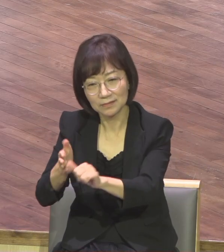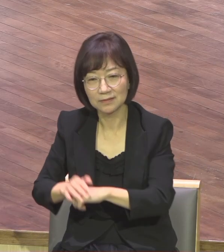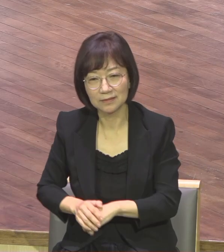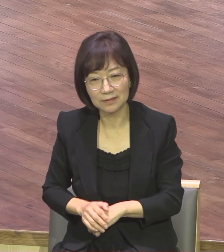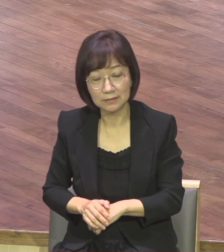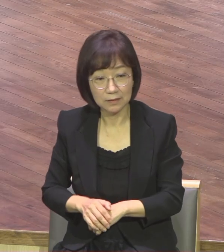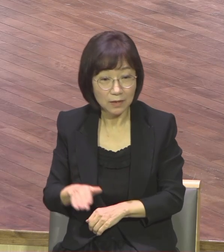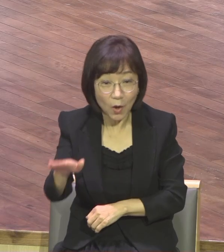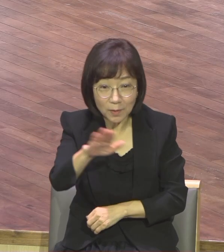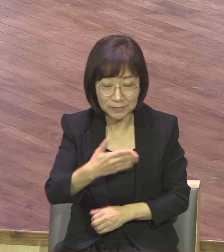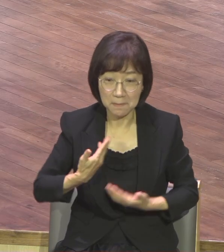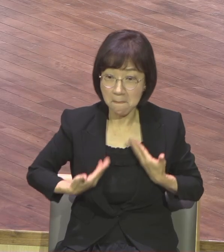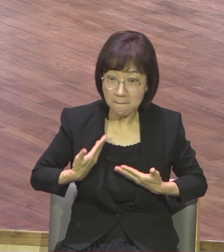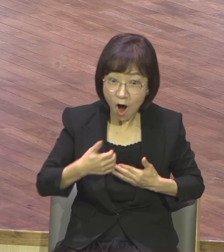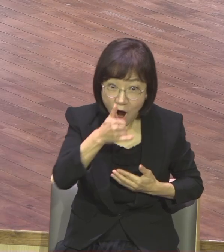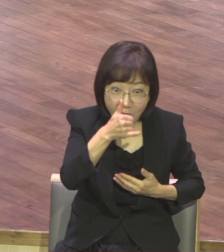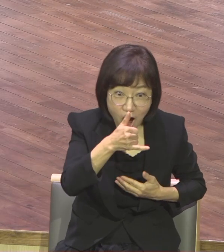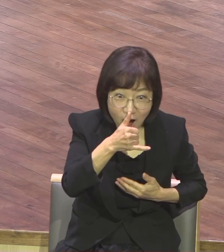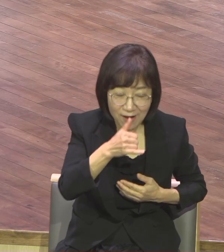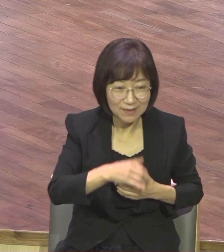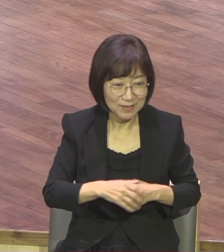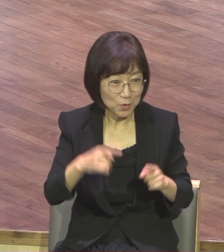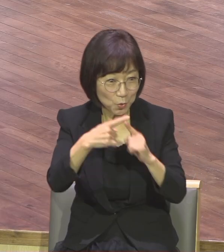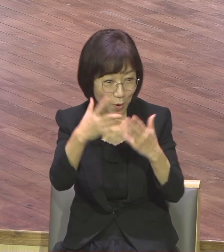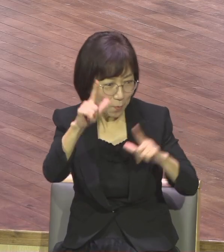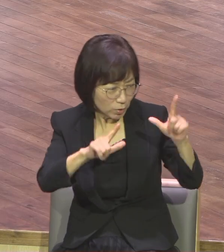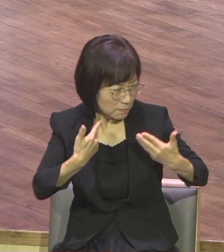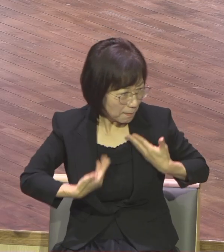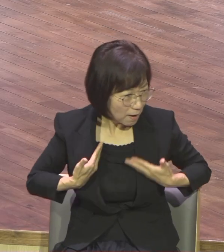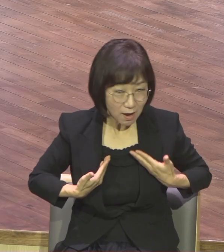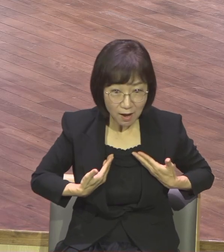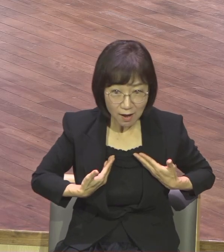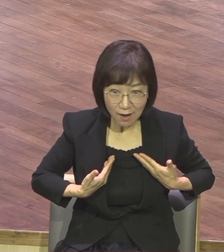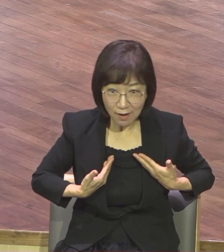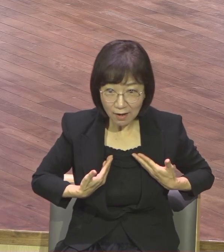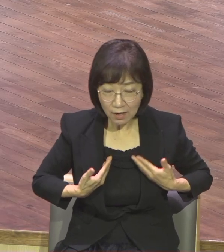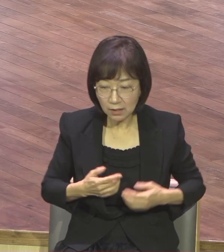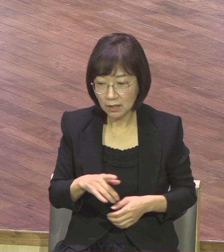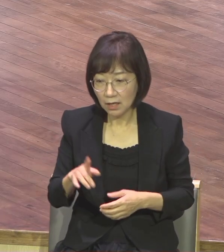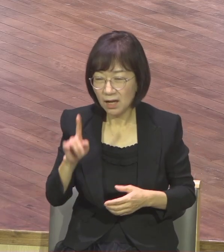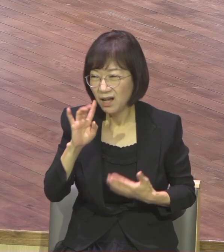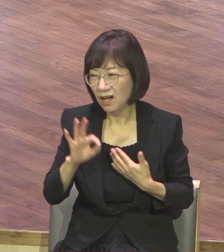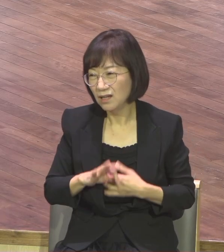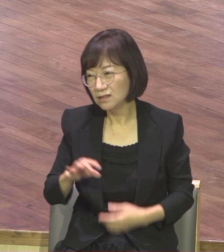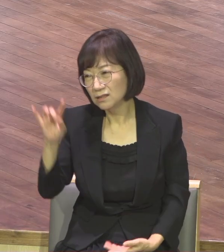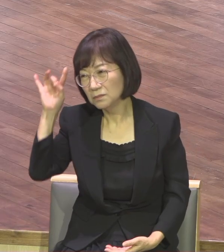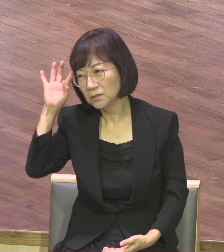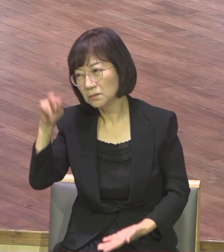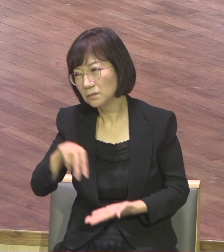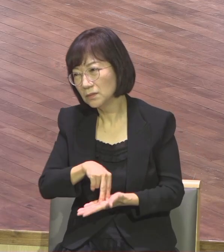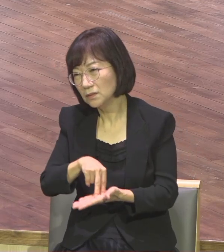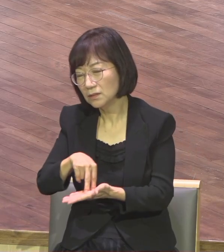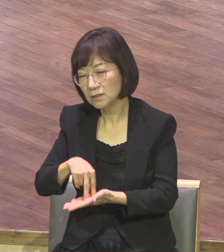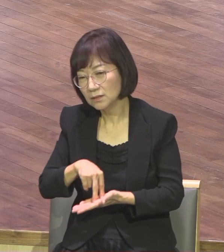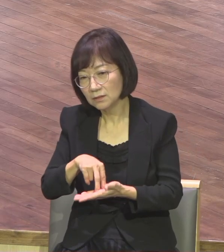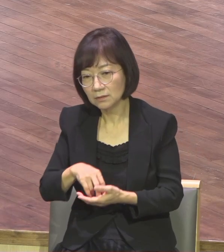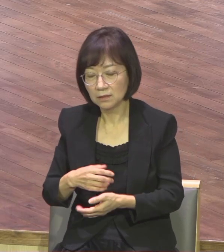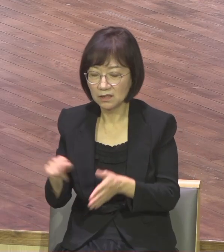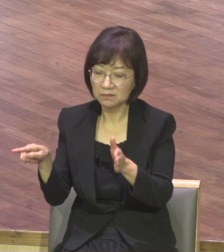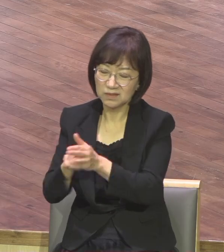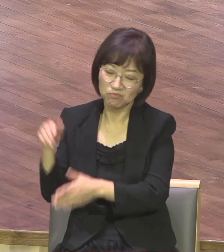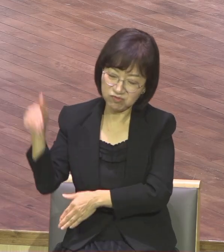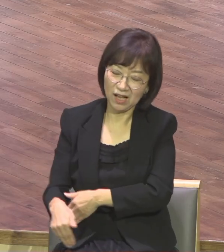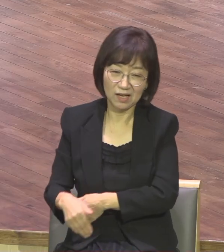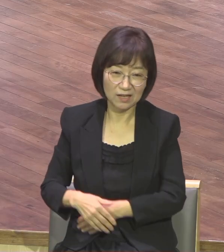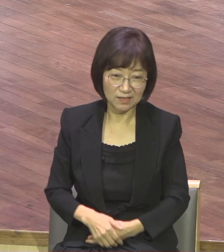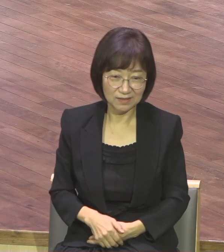교회 때문에 바쁩니까? 살아있다는 증거입니다. 할 일 없습니까? 죽었다는 증거입니다. 간단한 겁니다. 교회 할 일